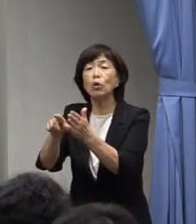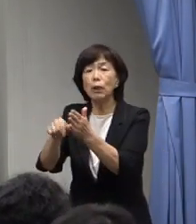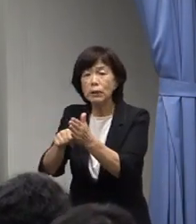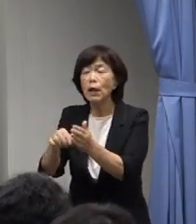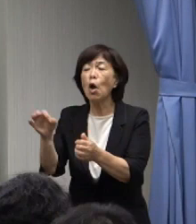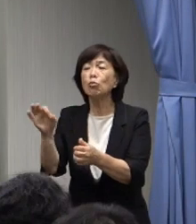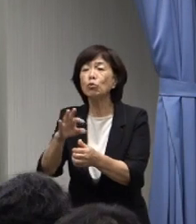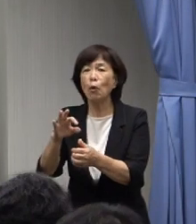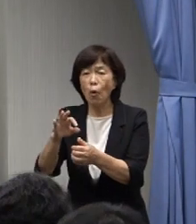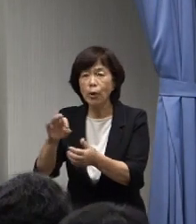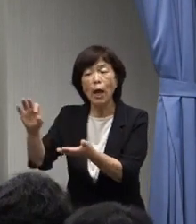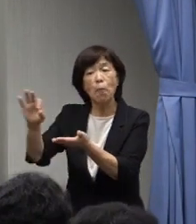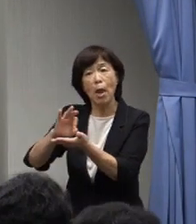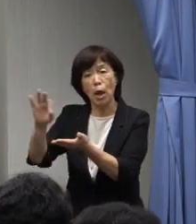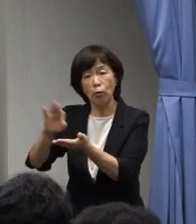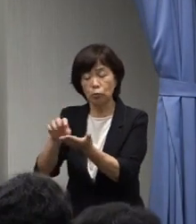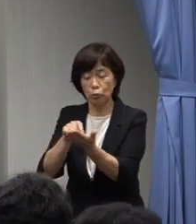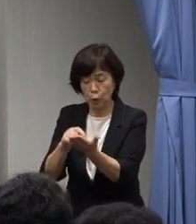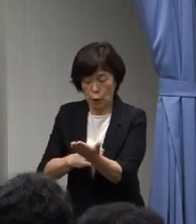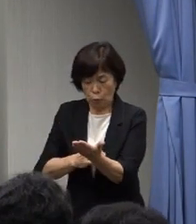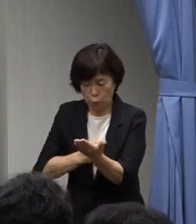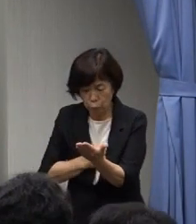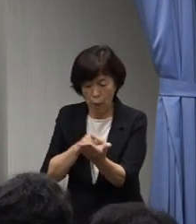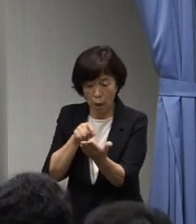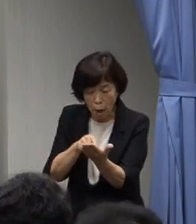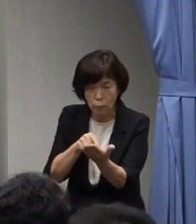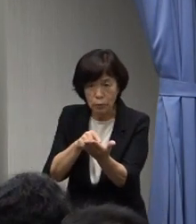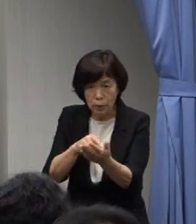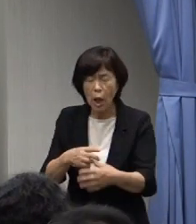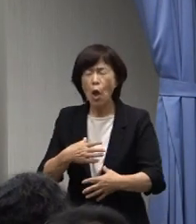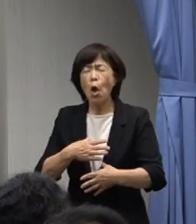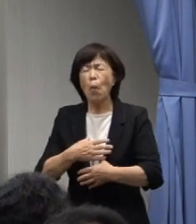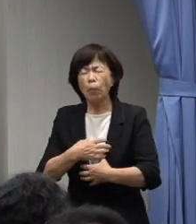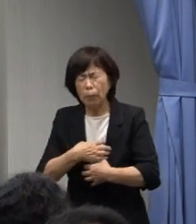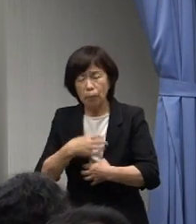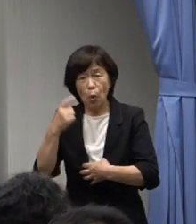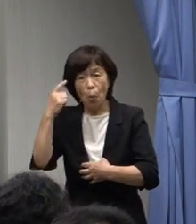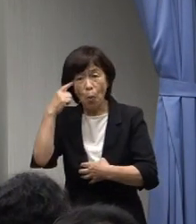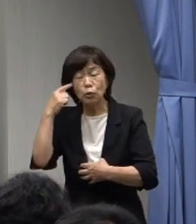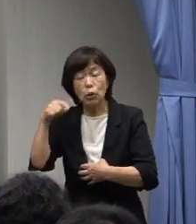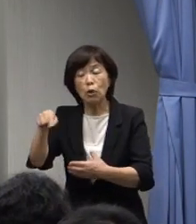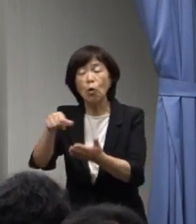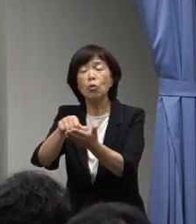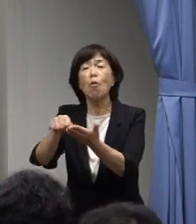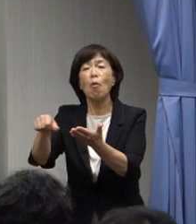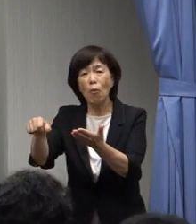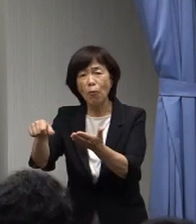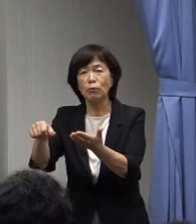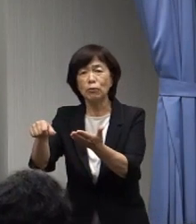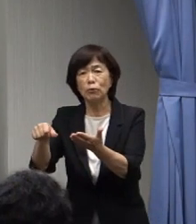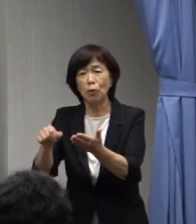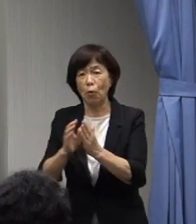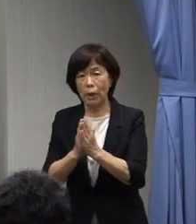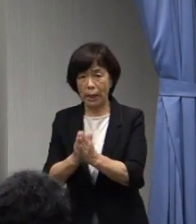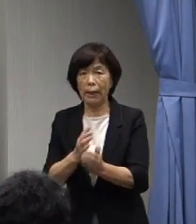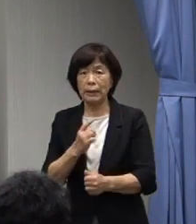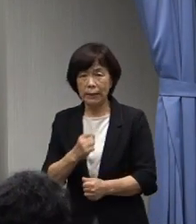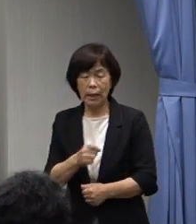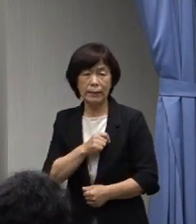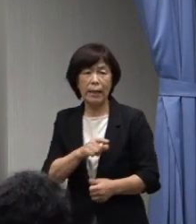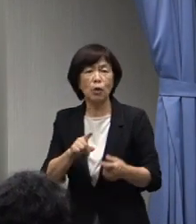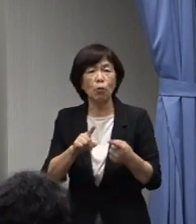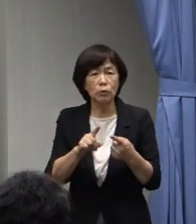意のメールが配信されていきますので、ぜひ気になる方はこちらの方を登録をしていただけたらと思います。また積極的